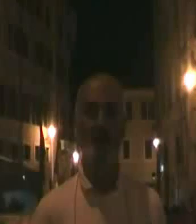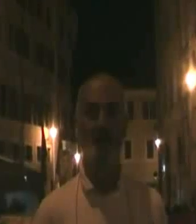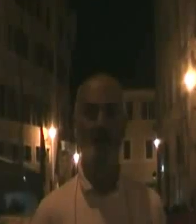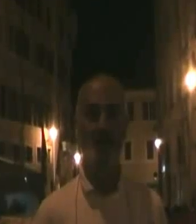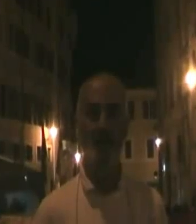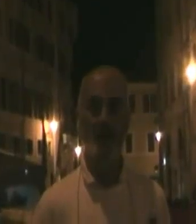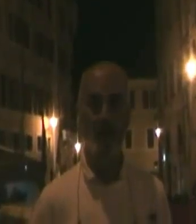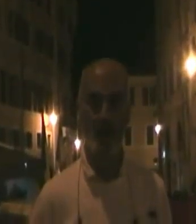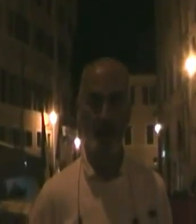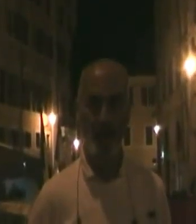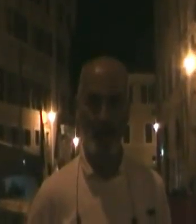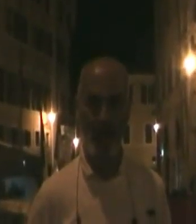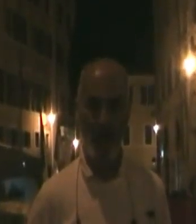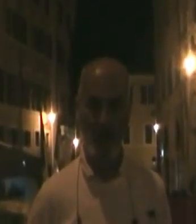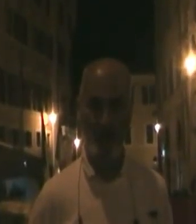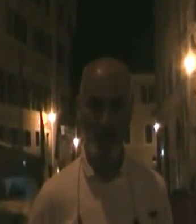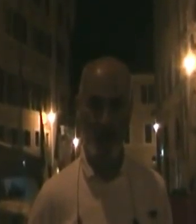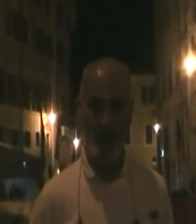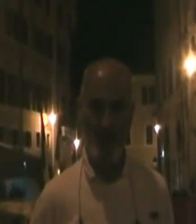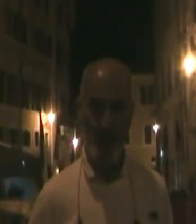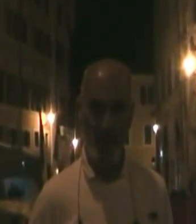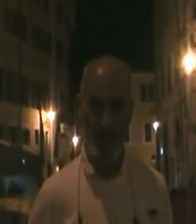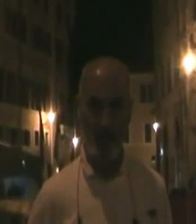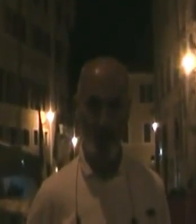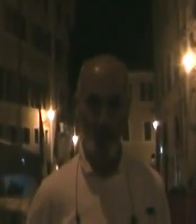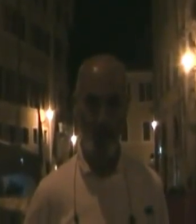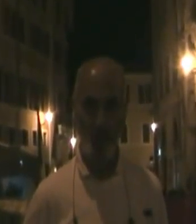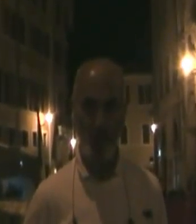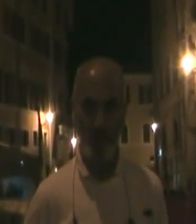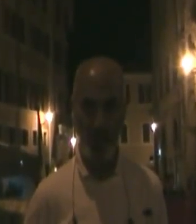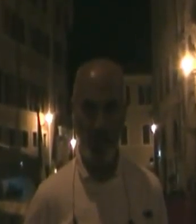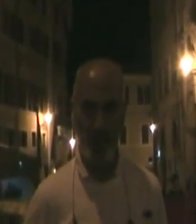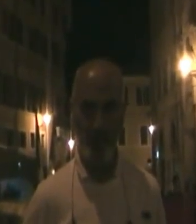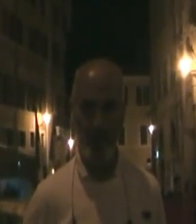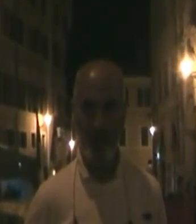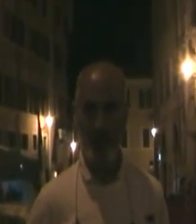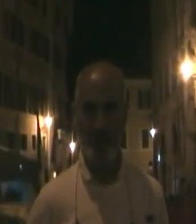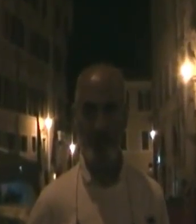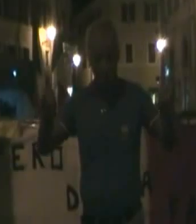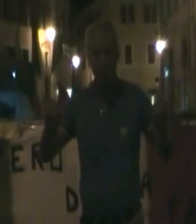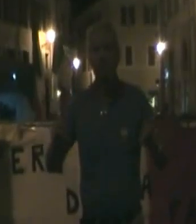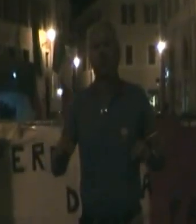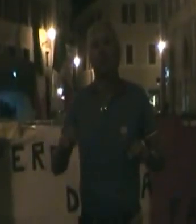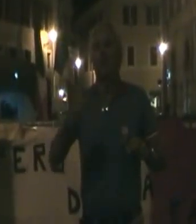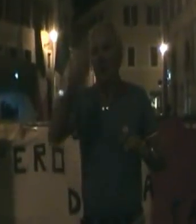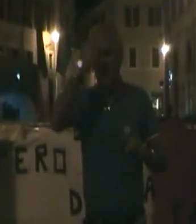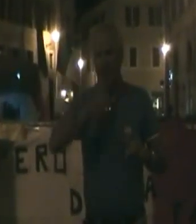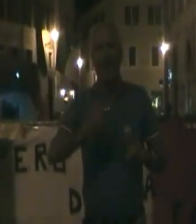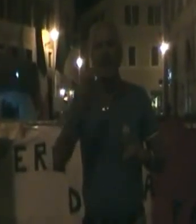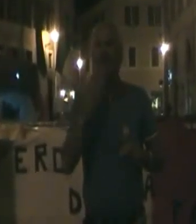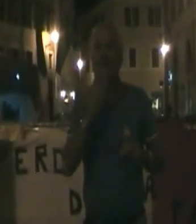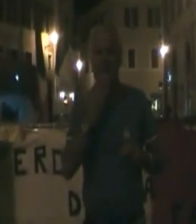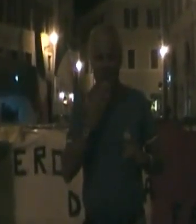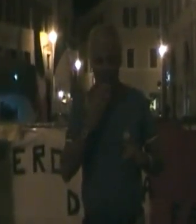I cittadini, per la grande assemblea pubblica del 12 ottobre vi presento Patrizio che vi